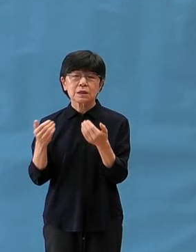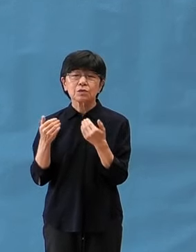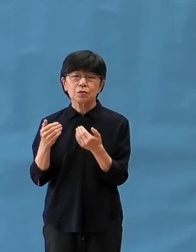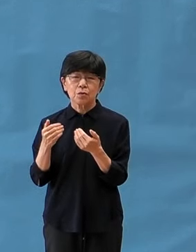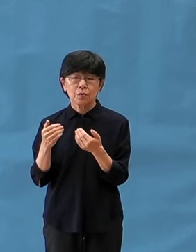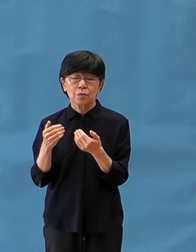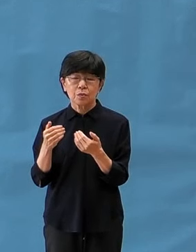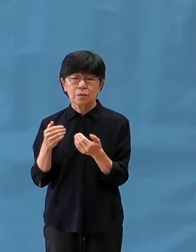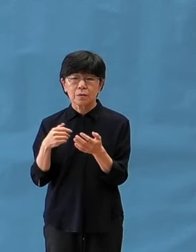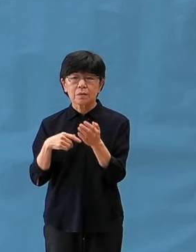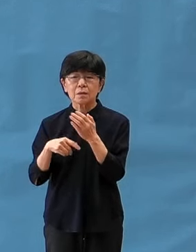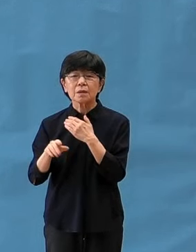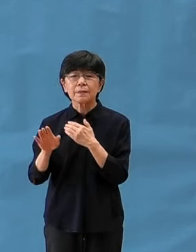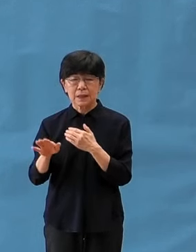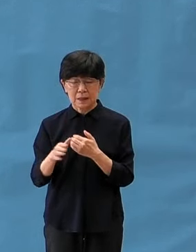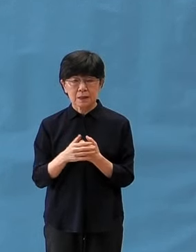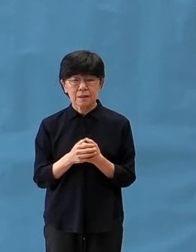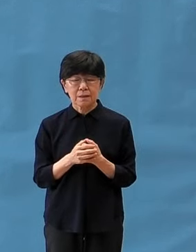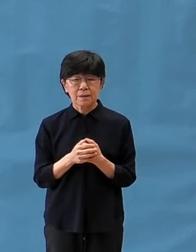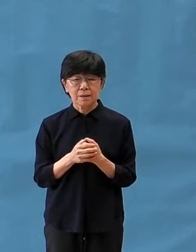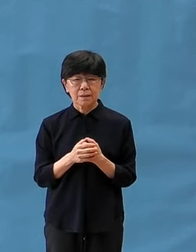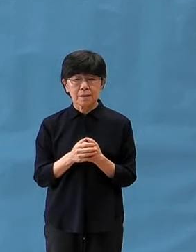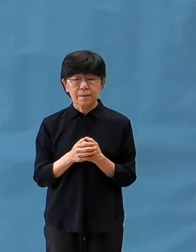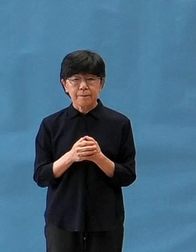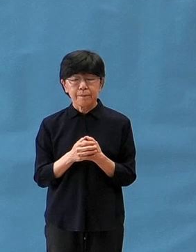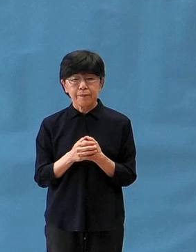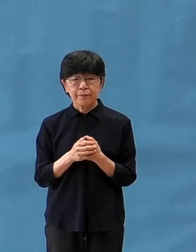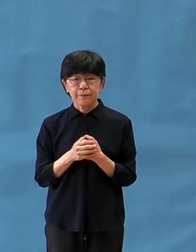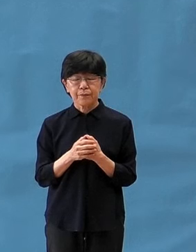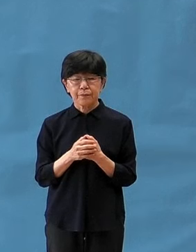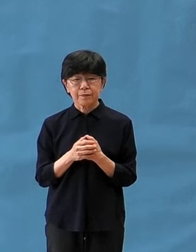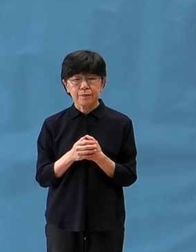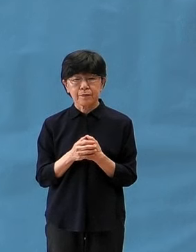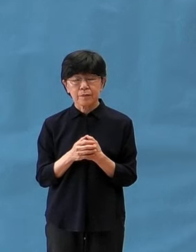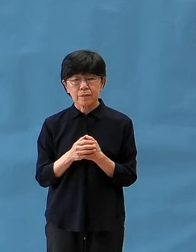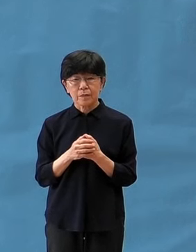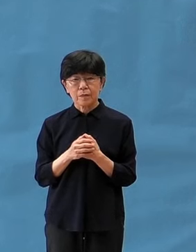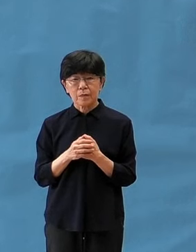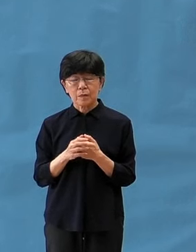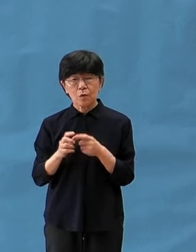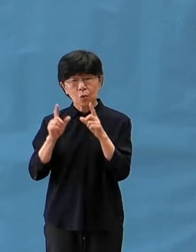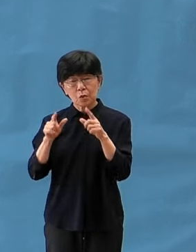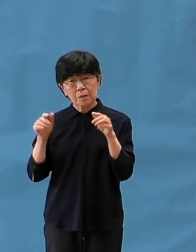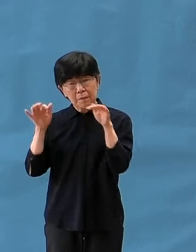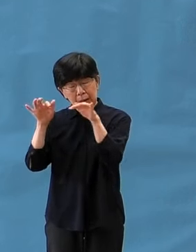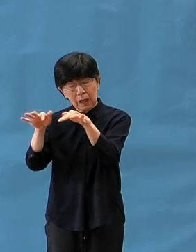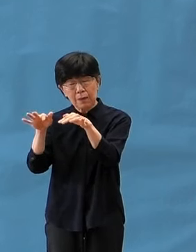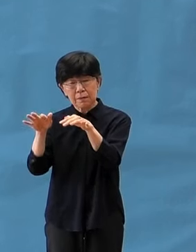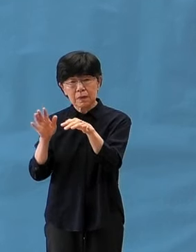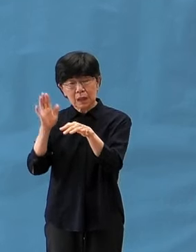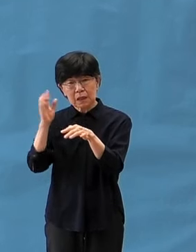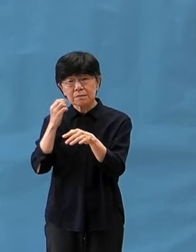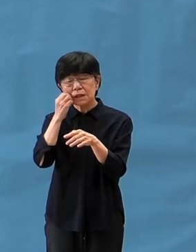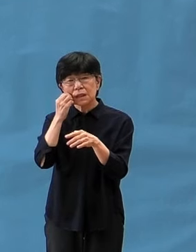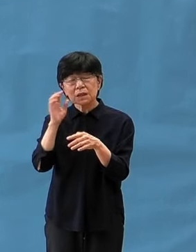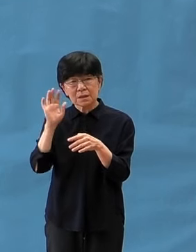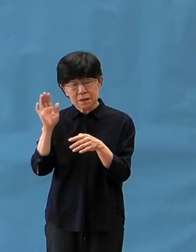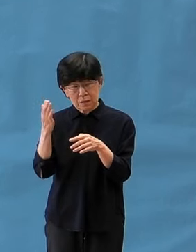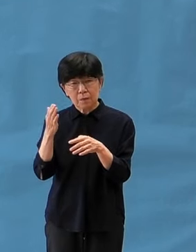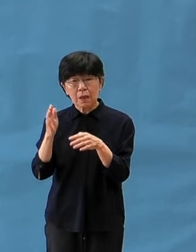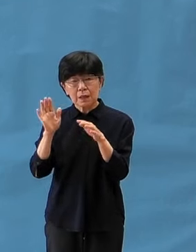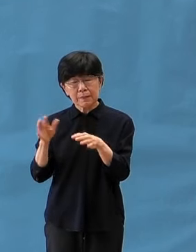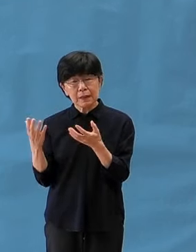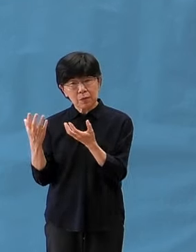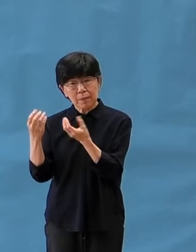やれることには限りがあるから、それは東京の吸引力を全くねゼロにしていくなんてことはできもしない。でも今のように強い状況を維持していっても